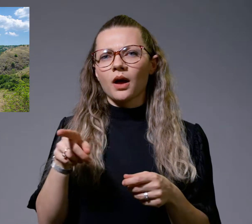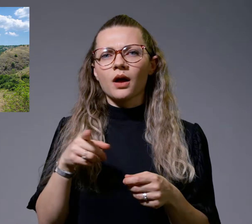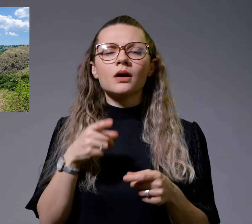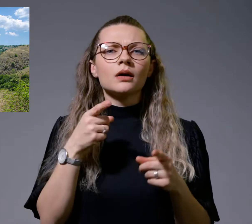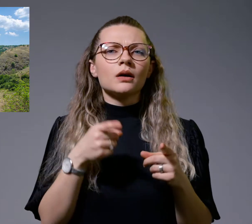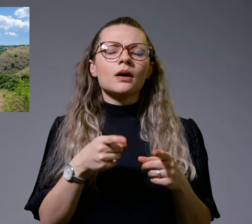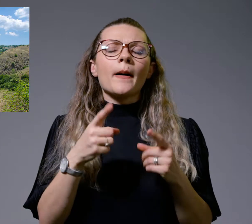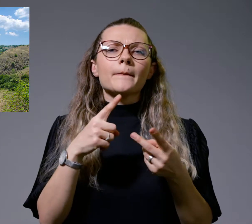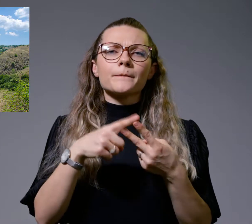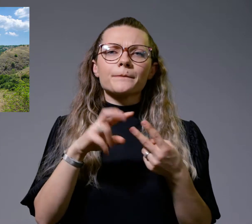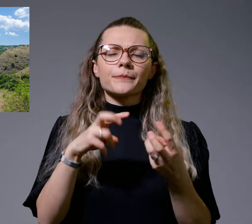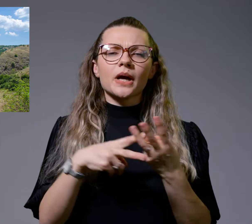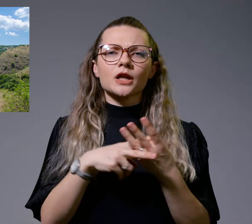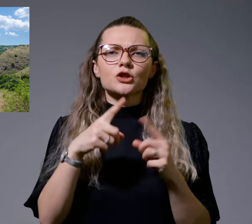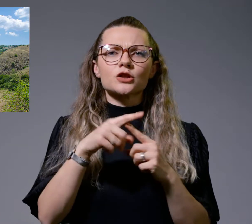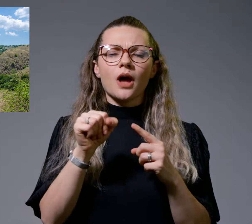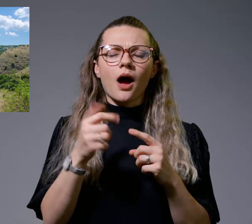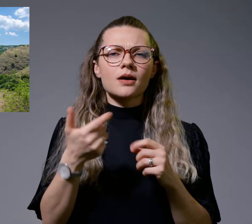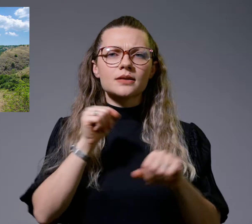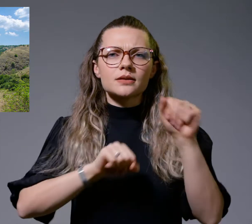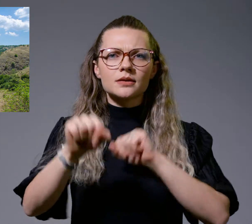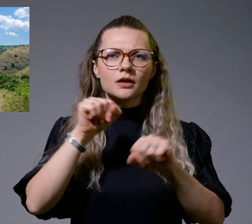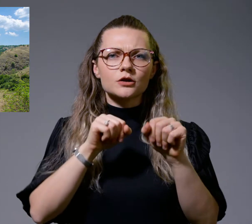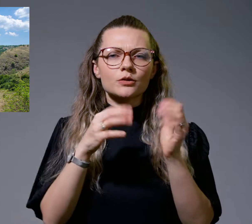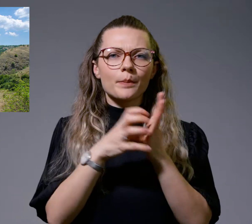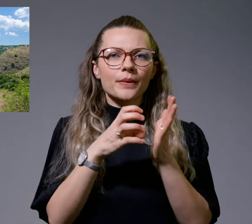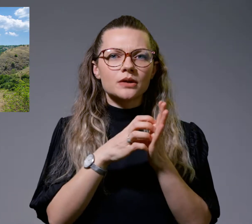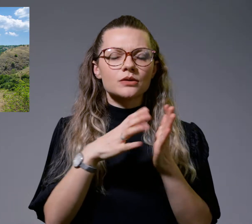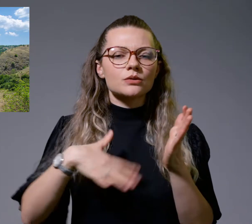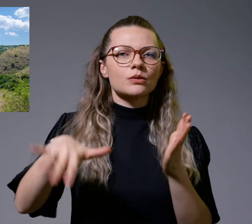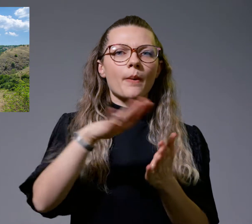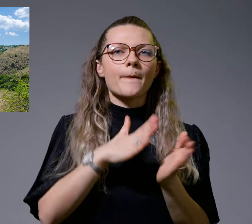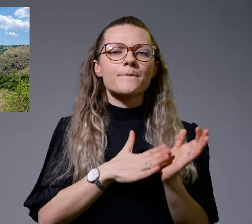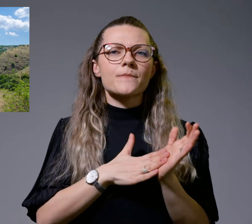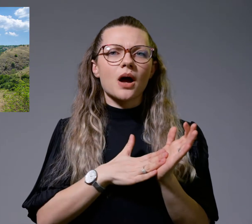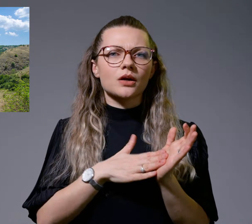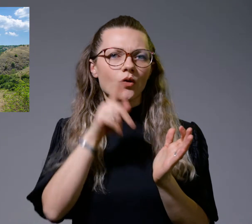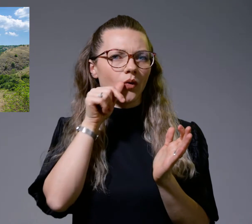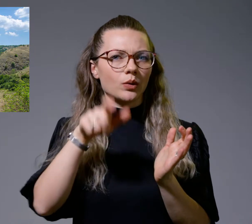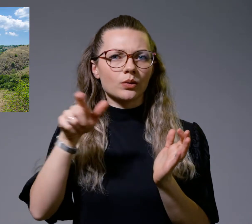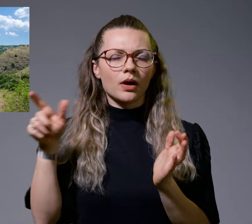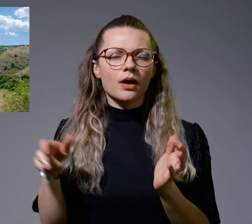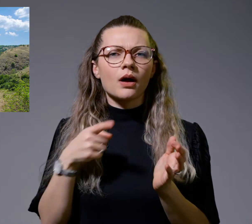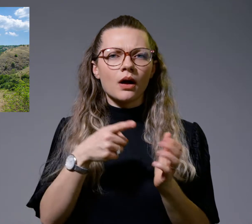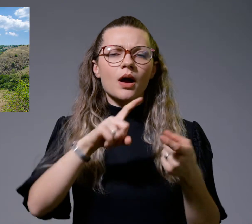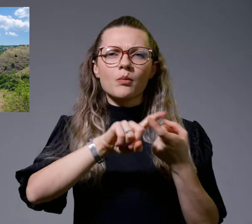векови била заштитен бедем на населението во Мариово. И истата е поврзана со Мариовската